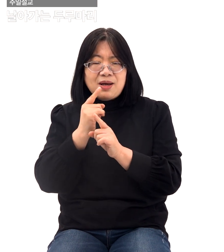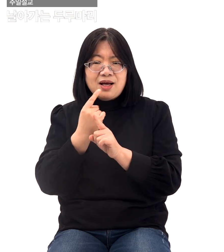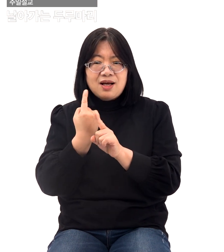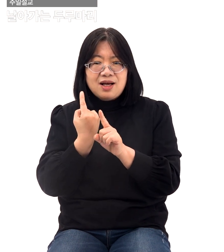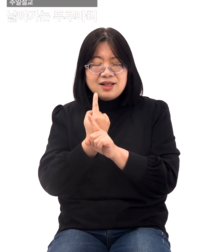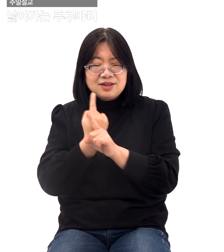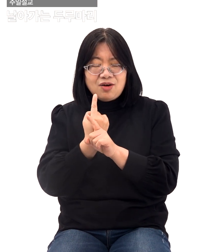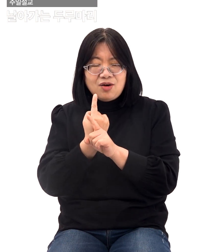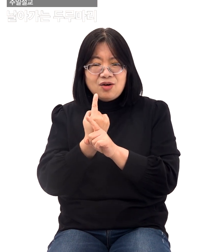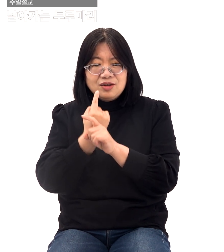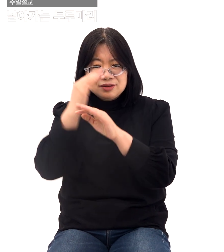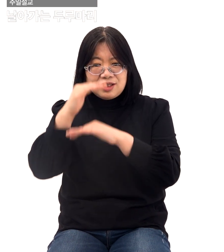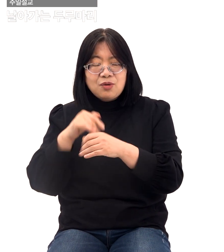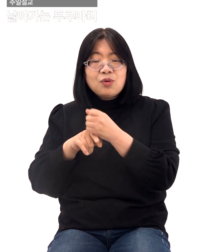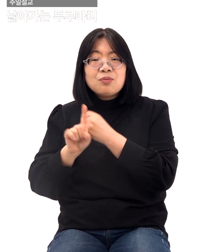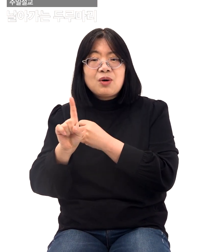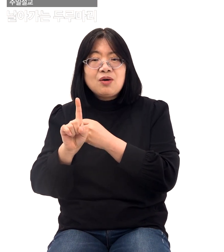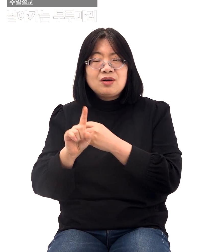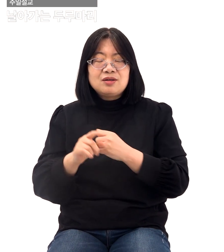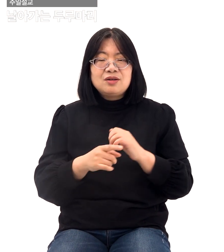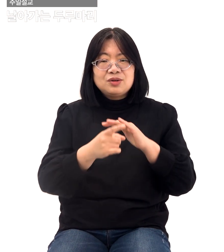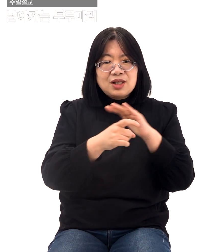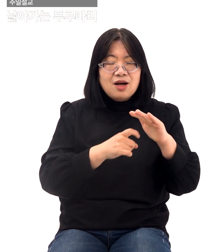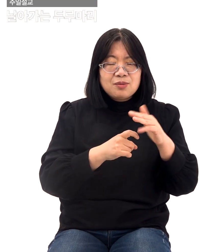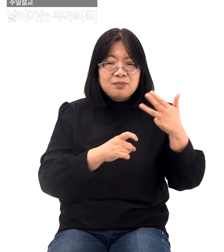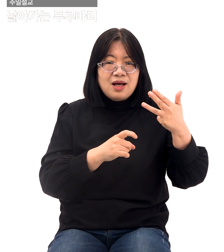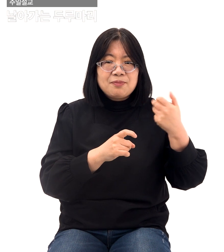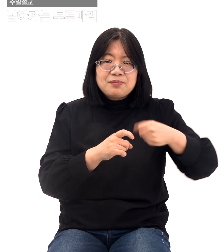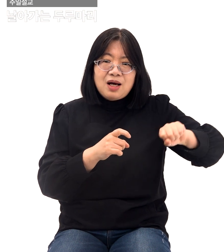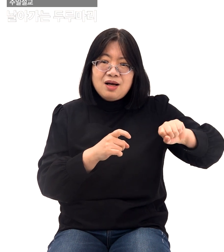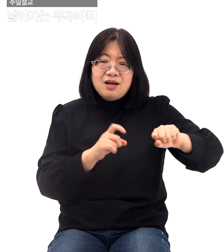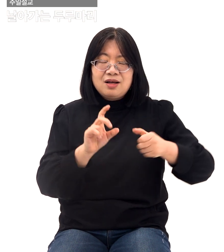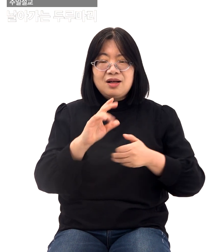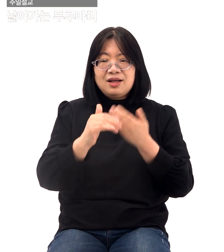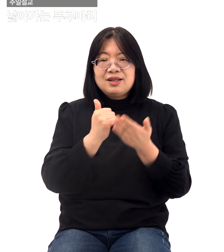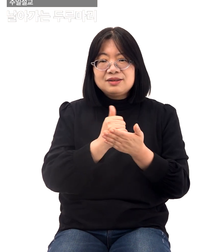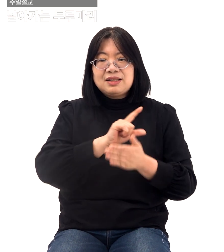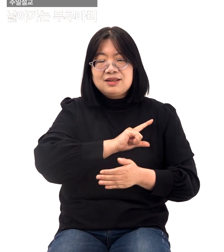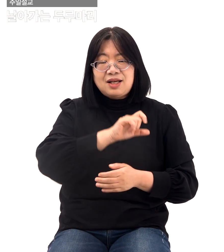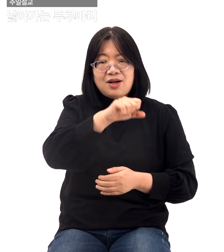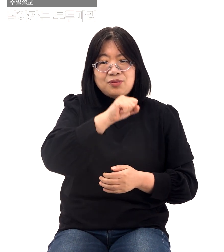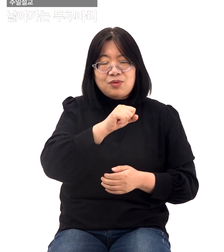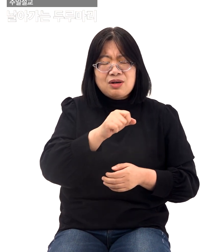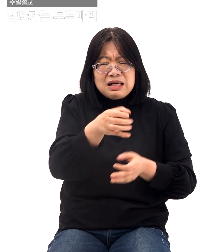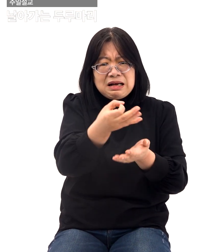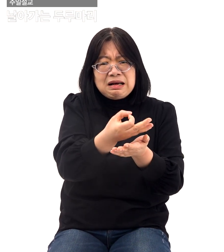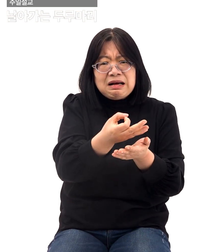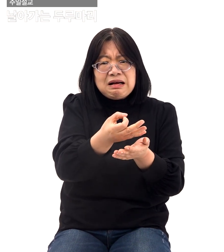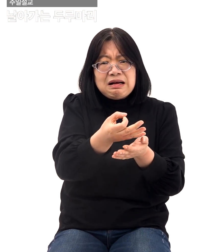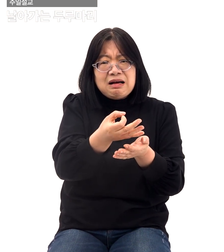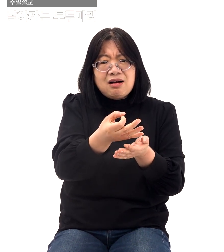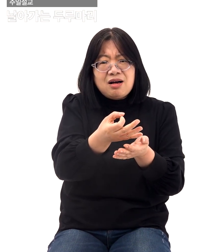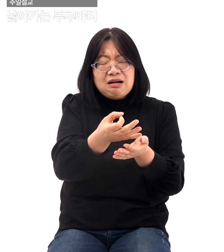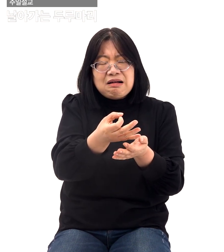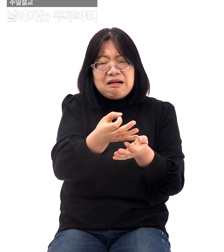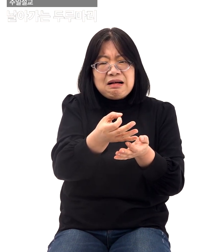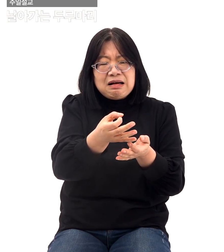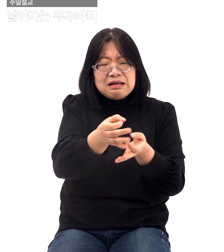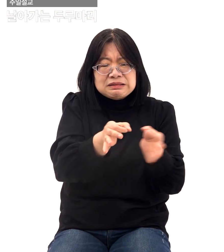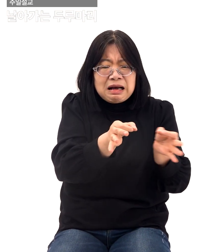도둑질하고 8계명을 어기고 여호와 이름으로 장사하면서 다